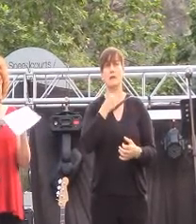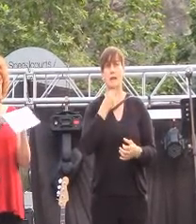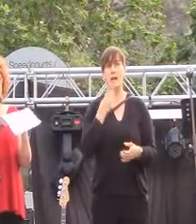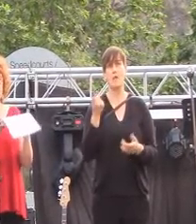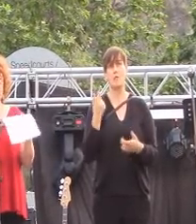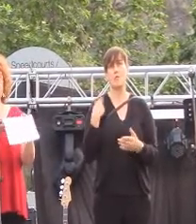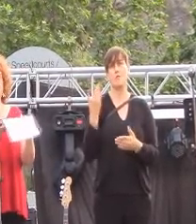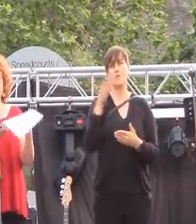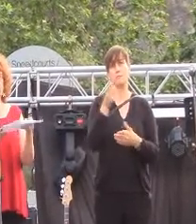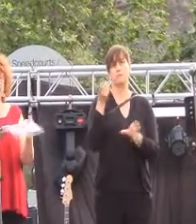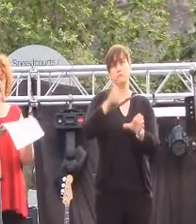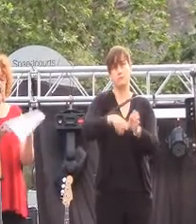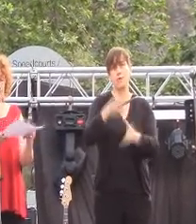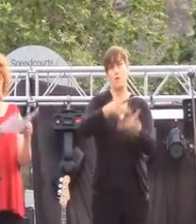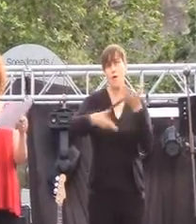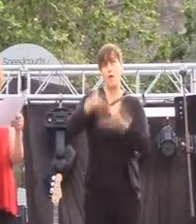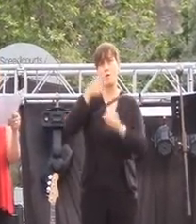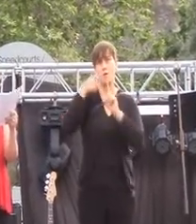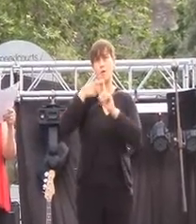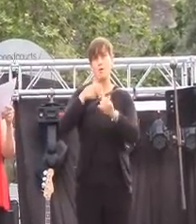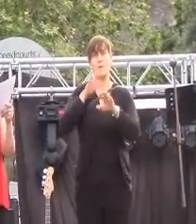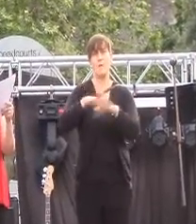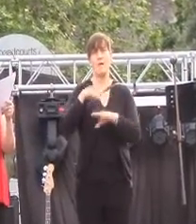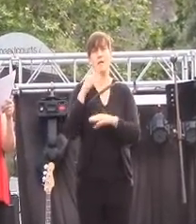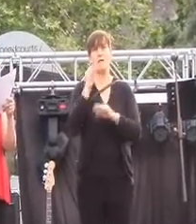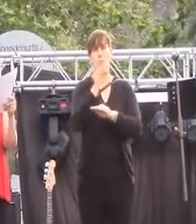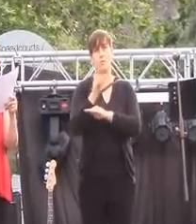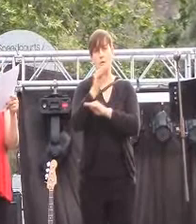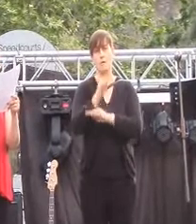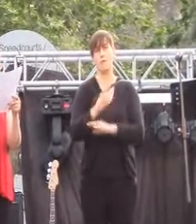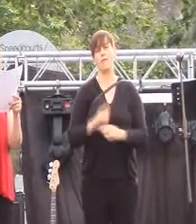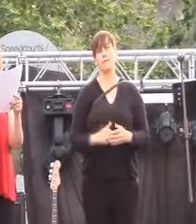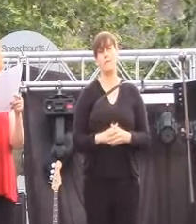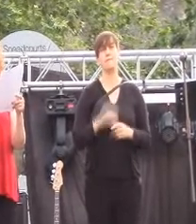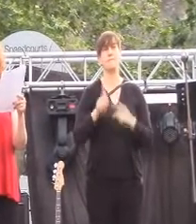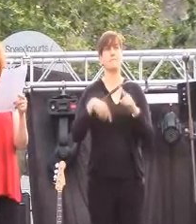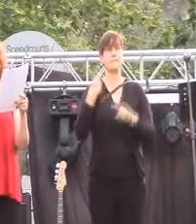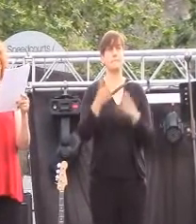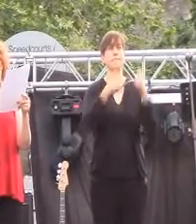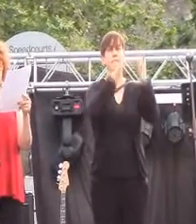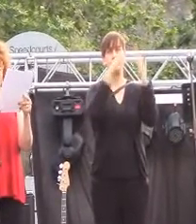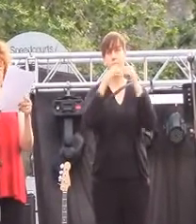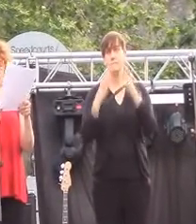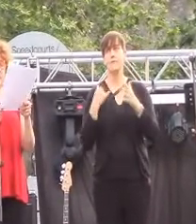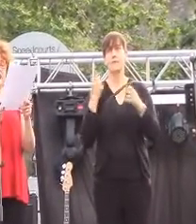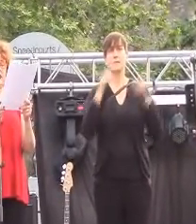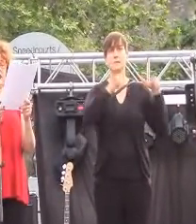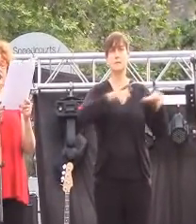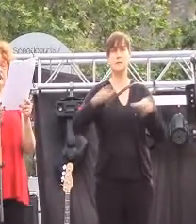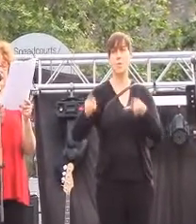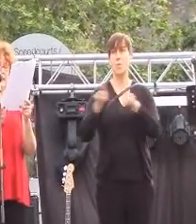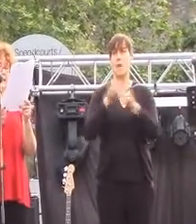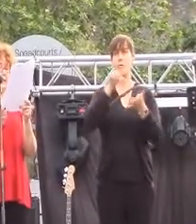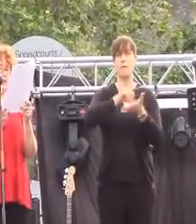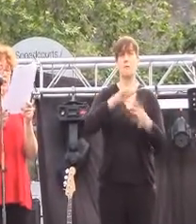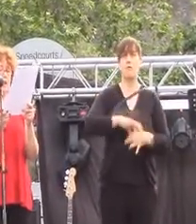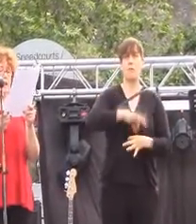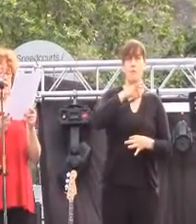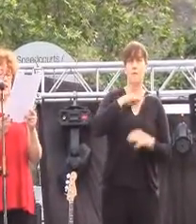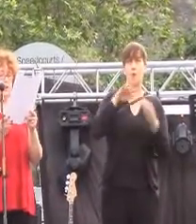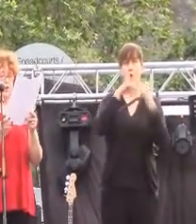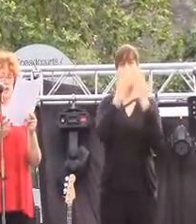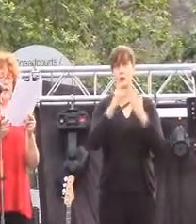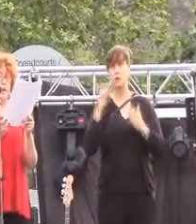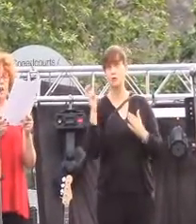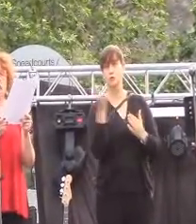seu granet de sorra per tenir-ne cura. Les entitats i els equipaments, com el centre cívic i les